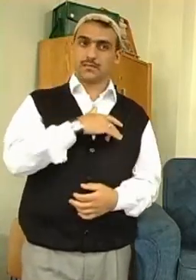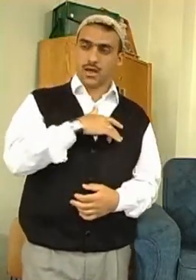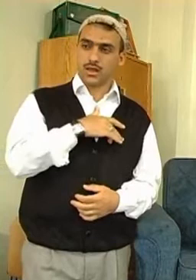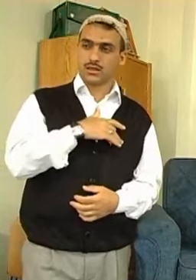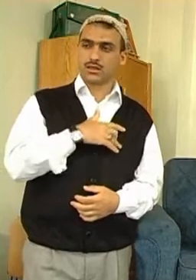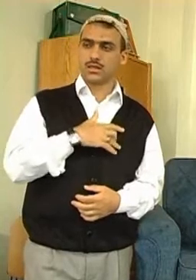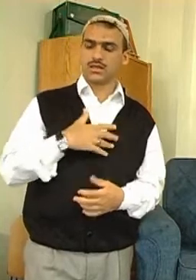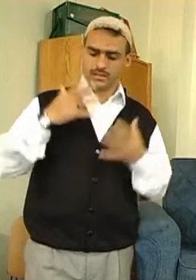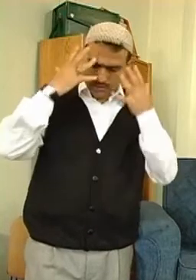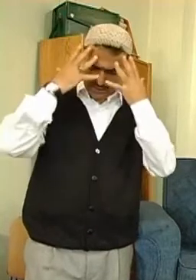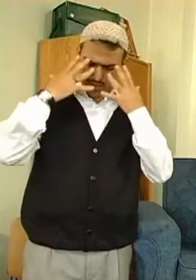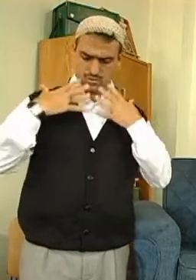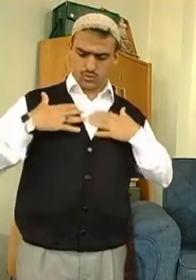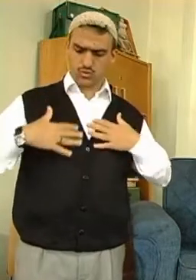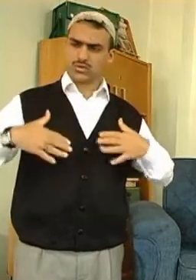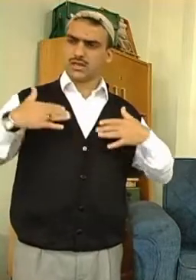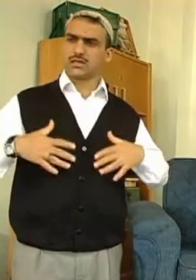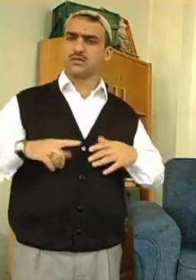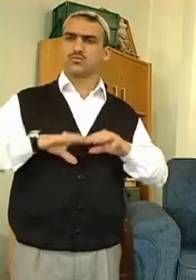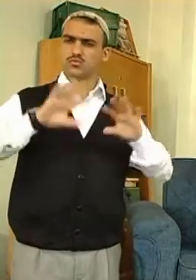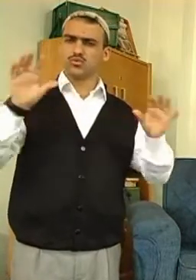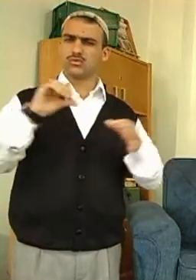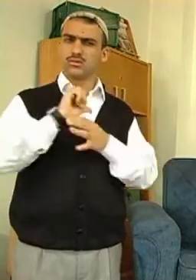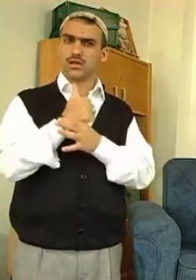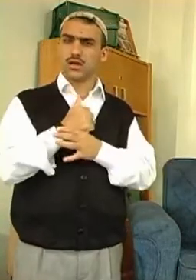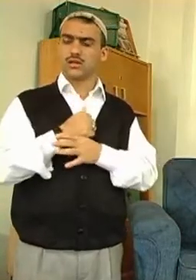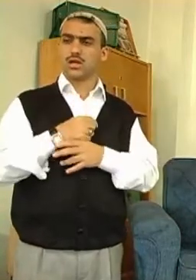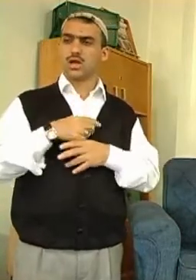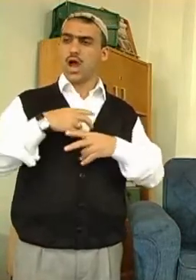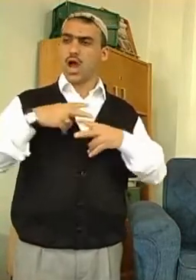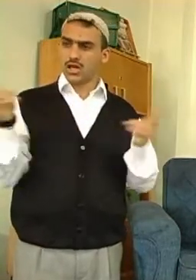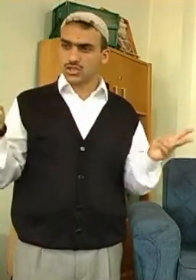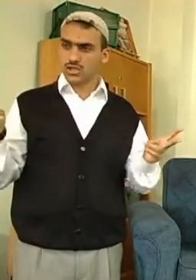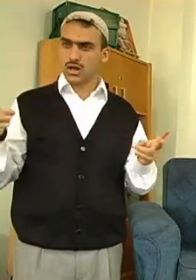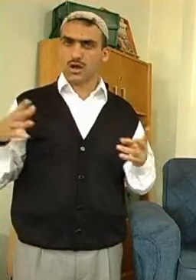insandaki bütün asar-ı sanatı izhar eder. Ortaya koyar yani, gösterir.